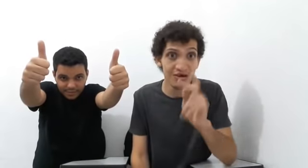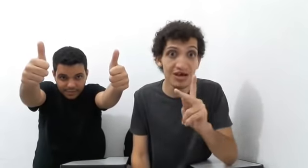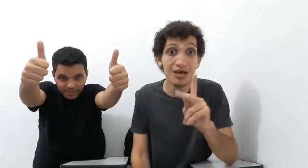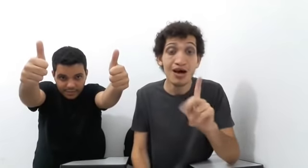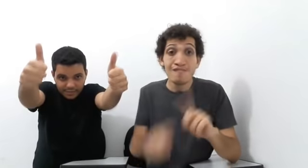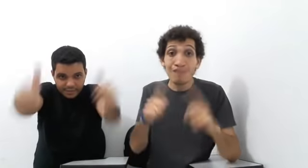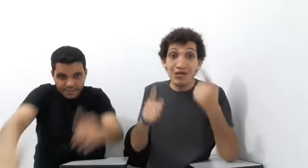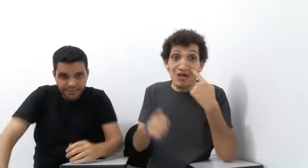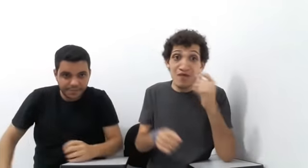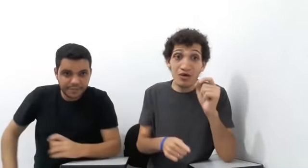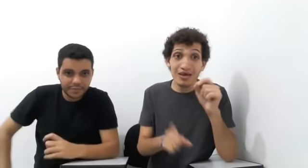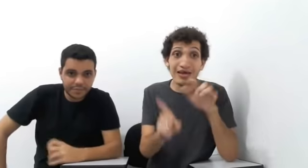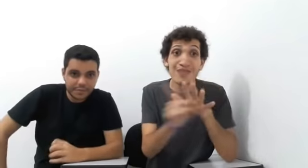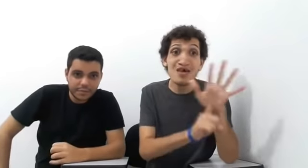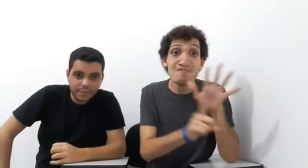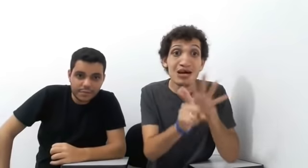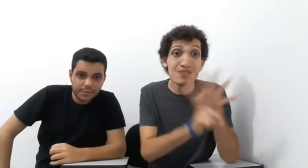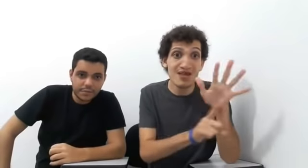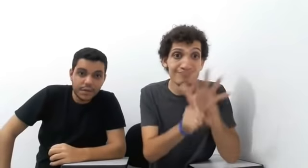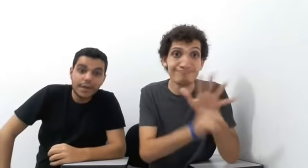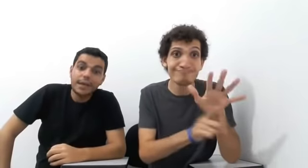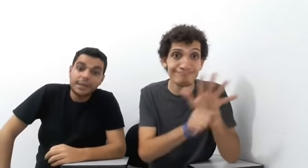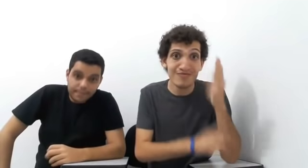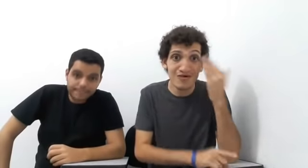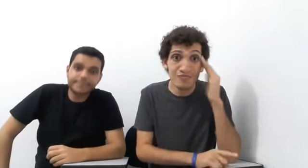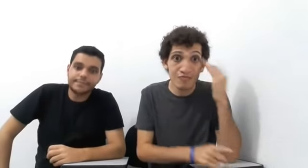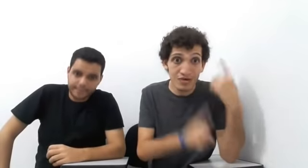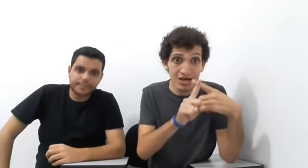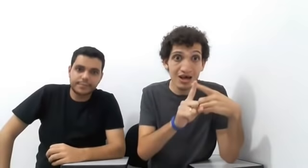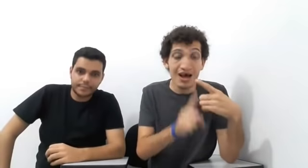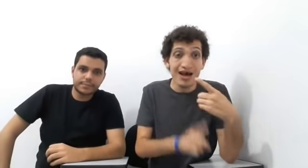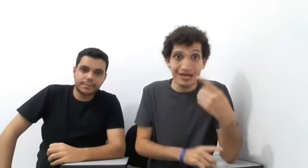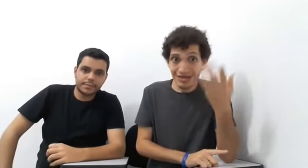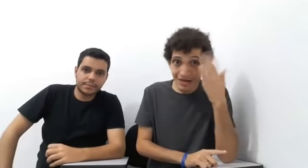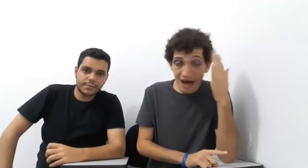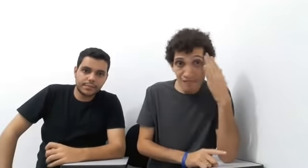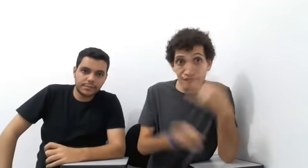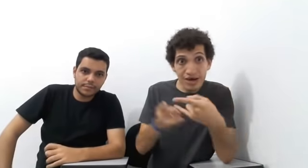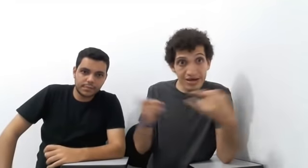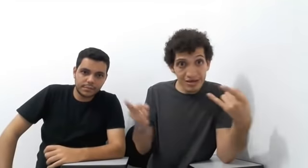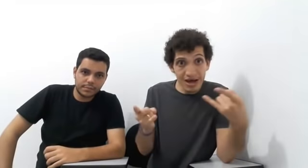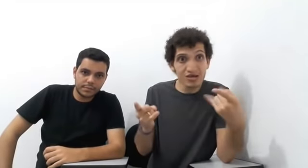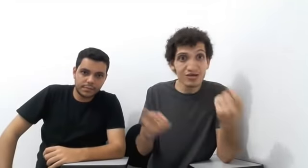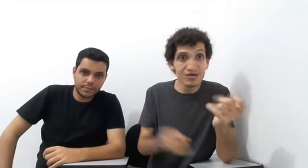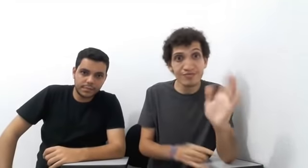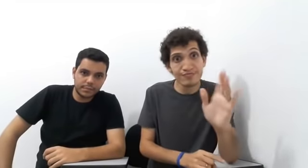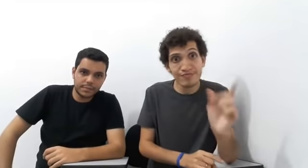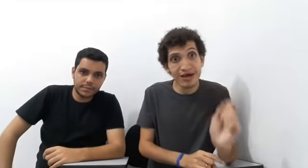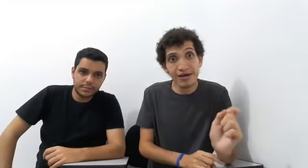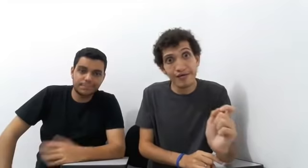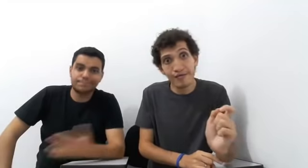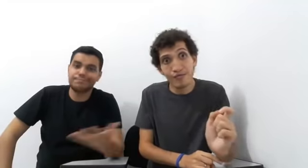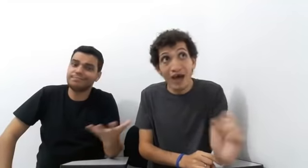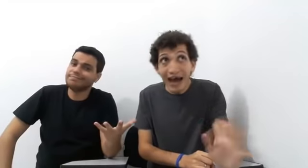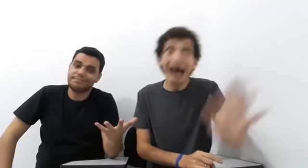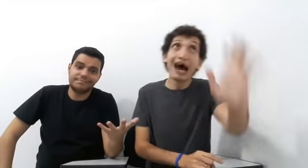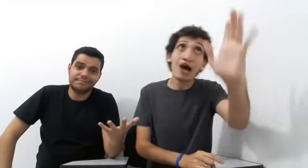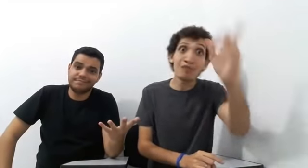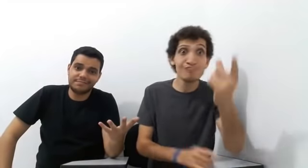Ok? A gente vê o quê? Demanda. Entendeu? Porque, você sabe, passagem, né? Não é caro,